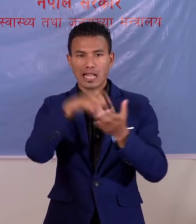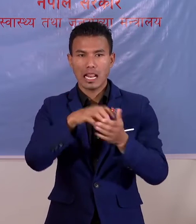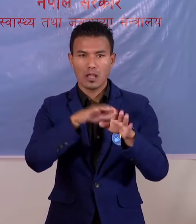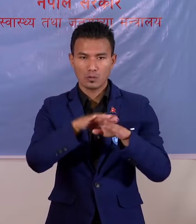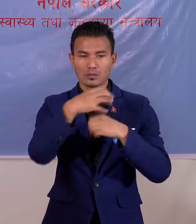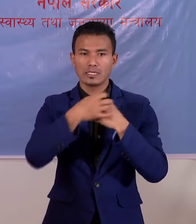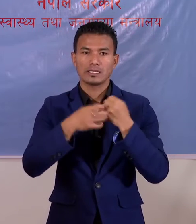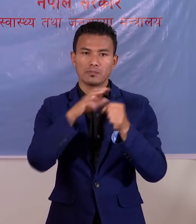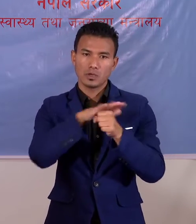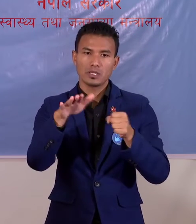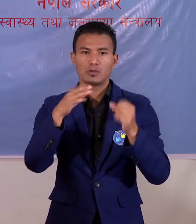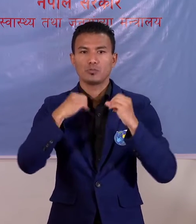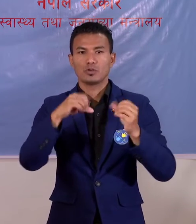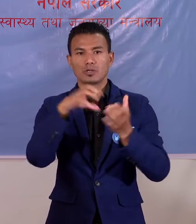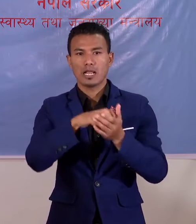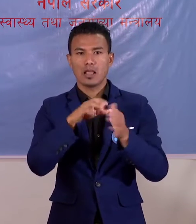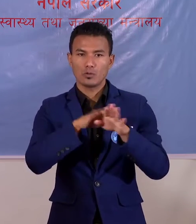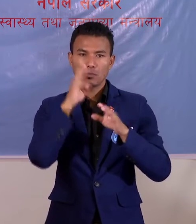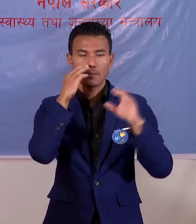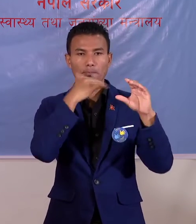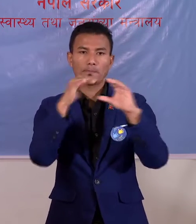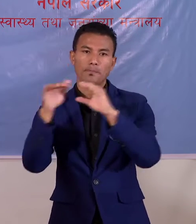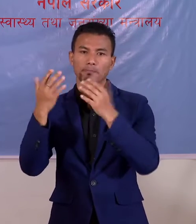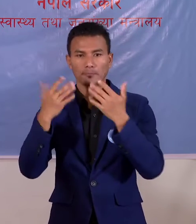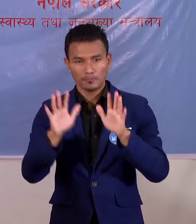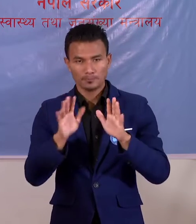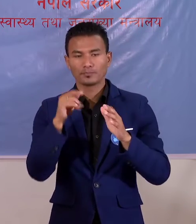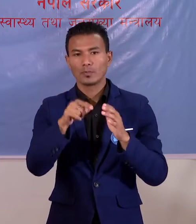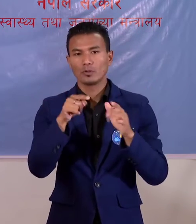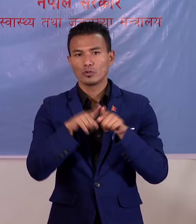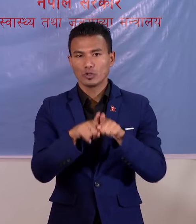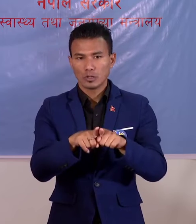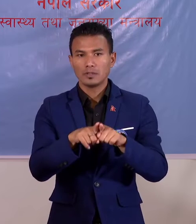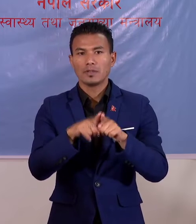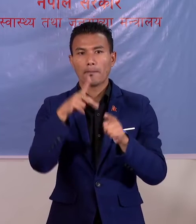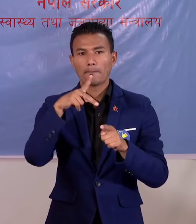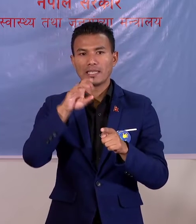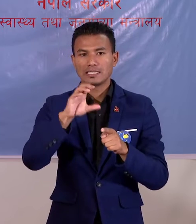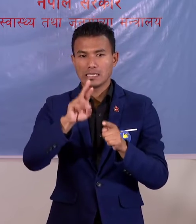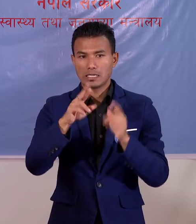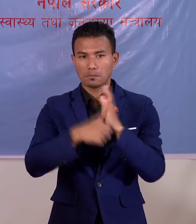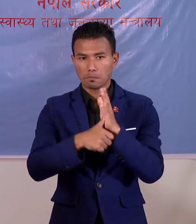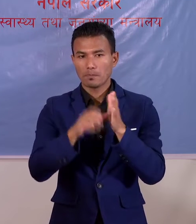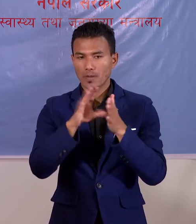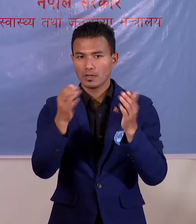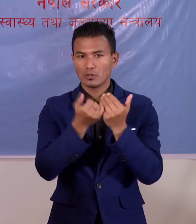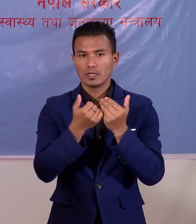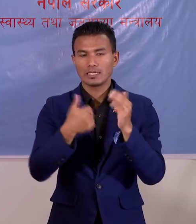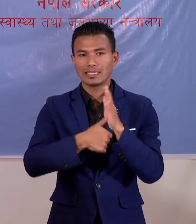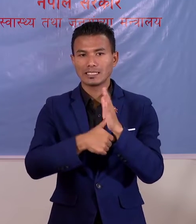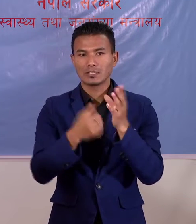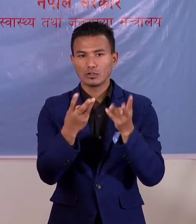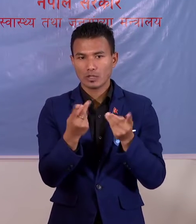प्रयोगशालाहरूमा देशभरका प्रयोगशालाहरूमा पठाइसकिएको छ। यो सँगै पीसीआर विधिबाट गरिने